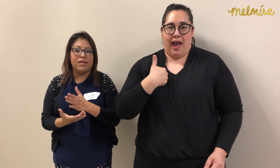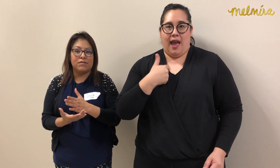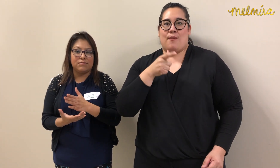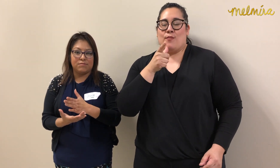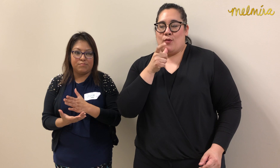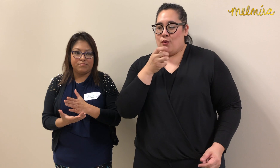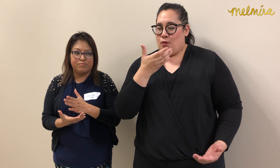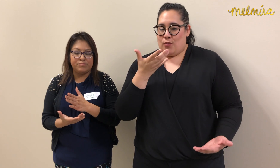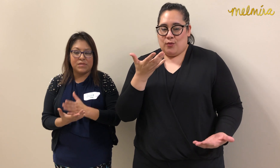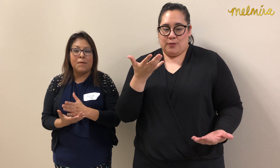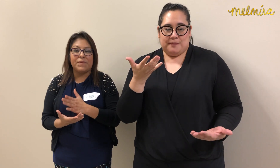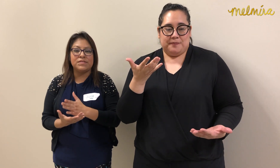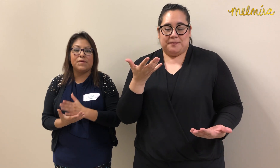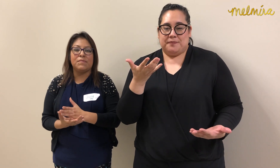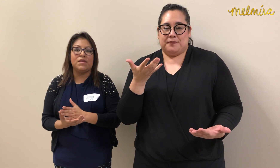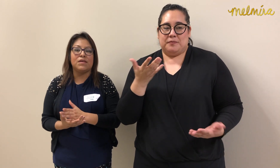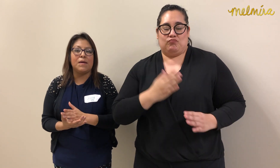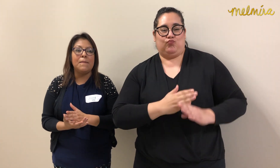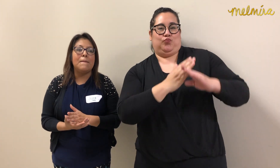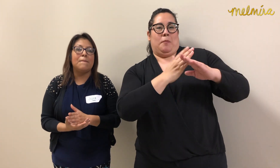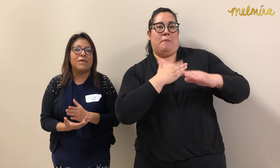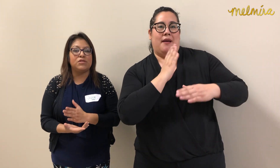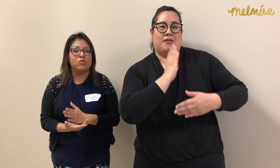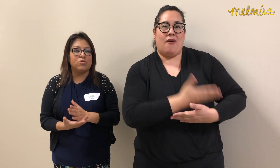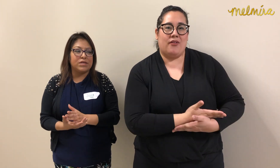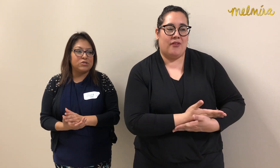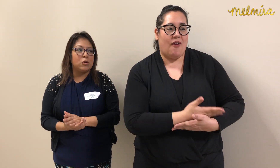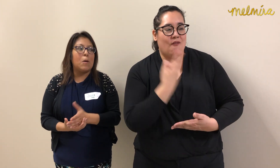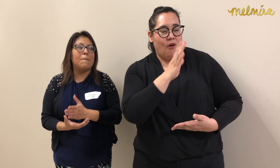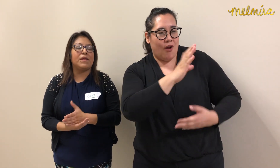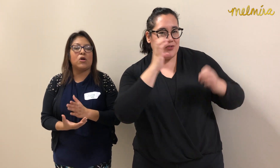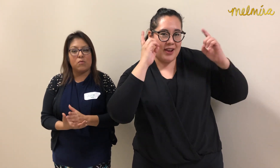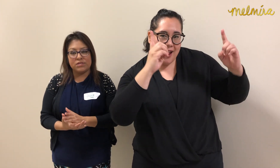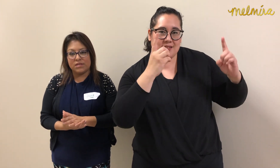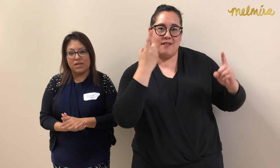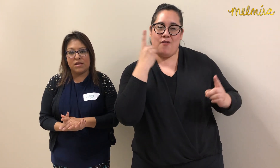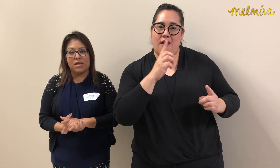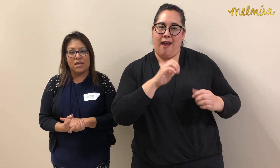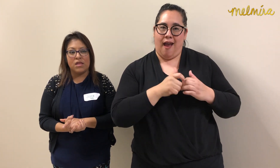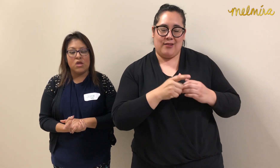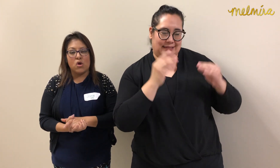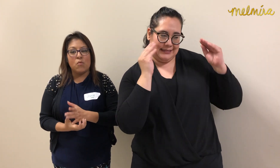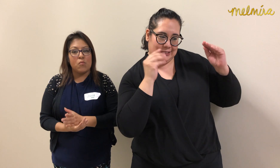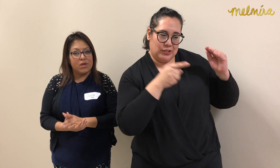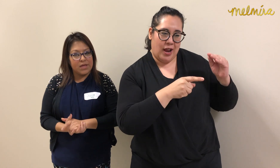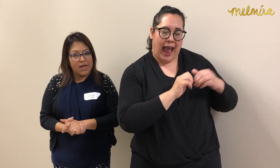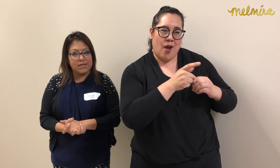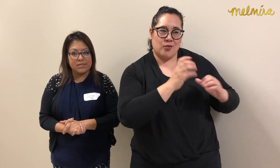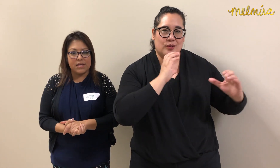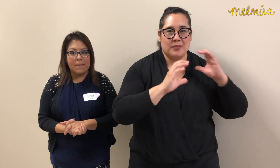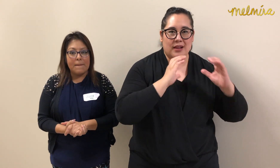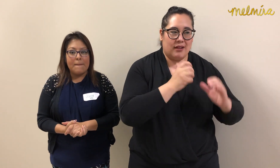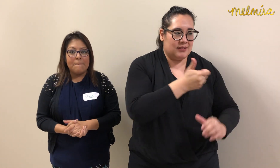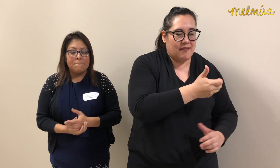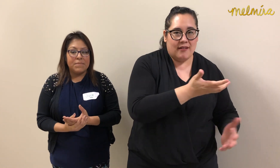poniéndole trampas a mi hija para su educación, para cómo enseñarle cómo comunicarse,